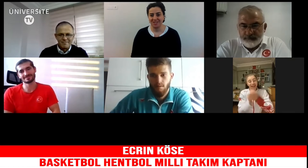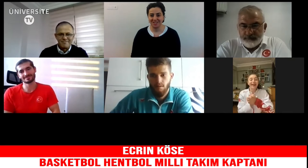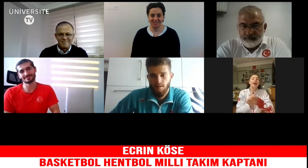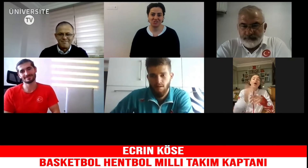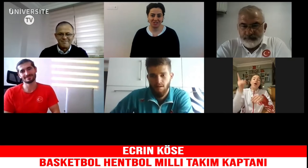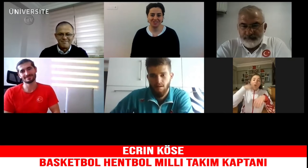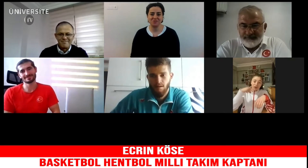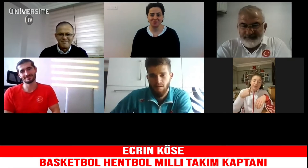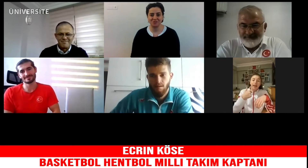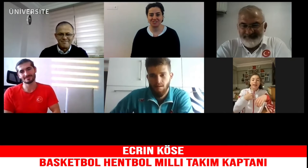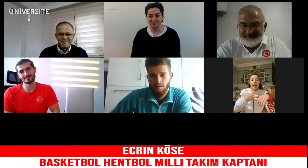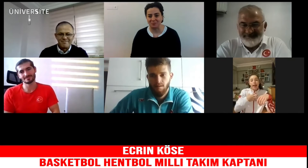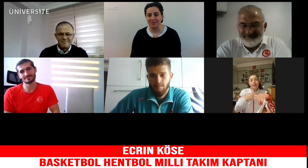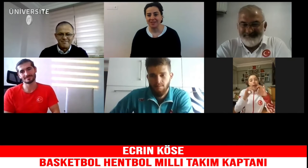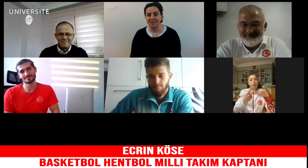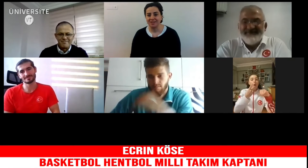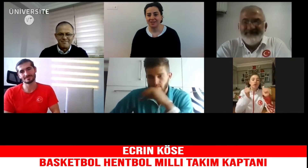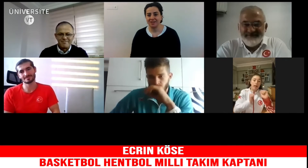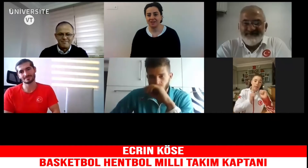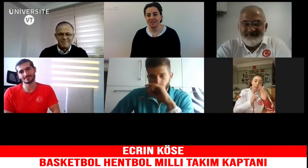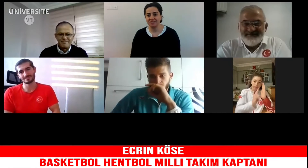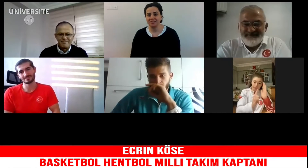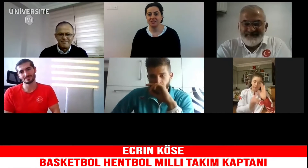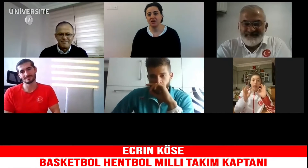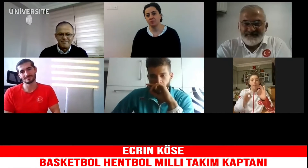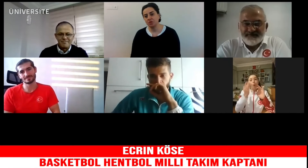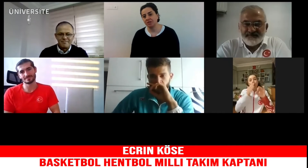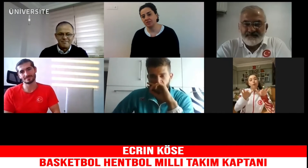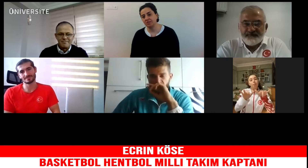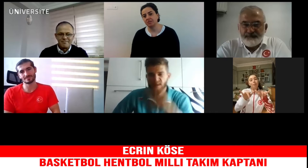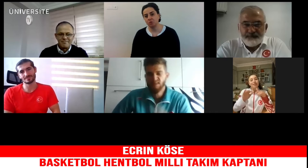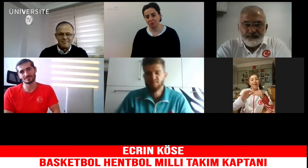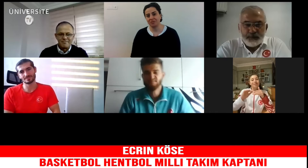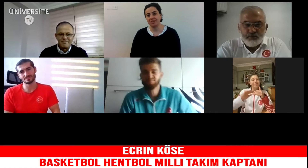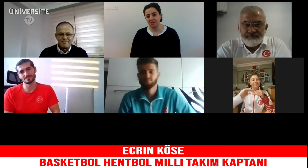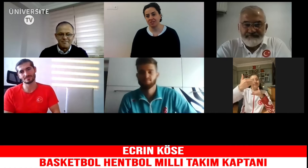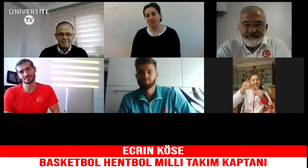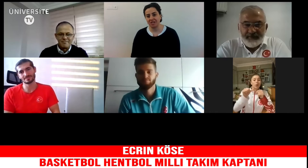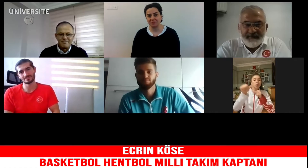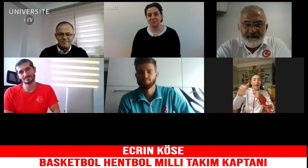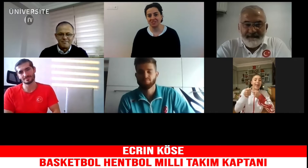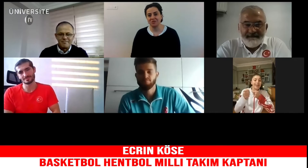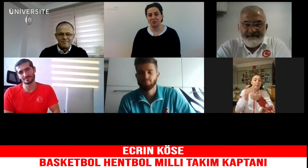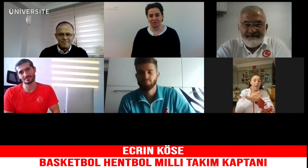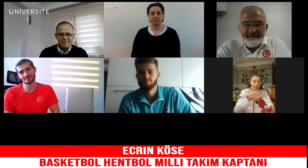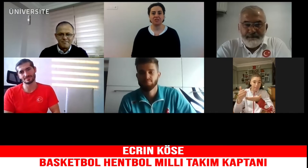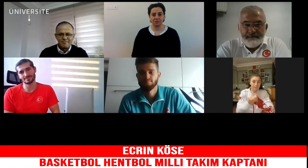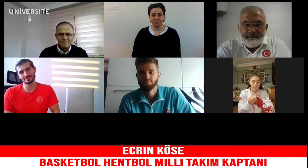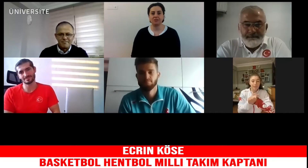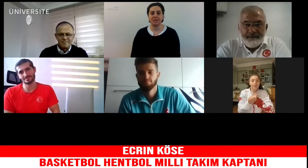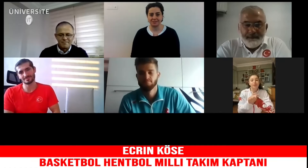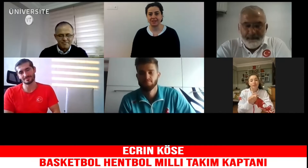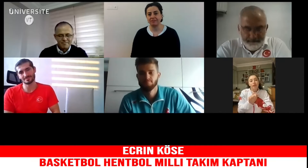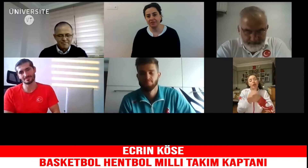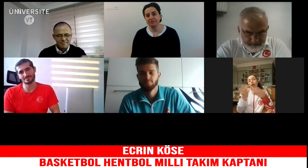bilmiyorum. İnşallah 4. yılım. Ayrıca da hem Dünya'nın kulüpte antrenman yaptığım için oradan